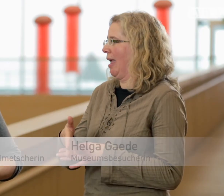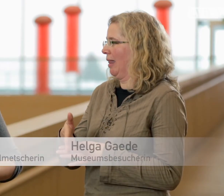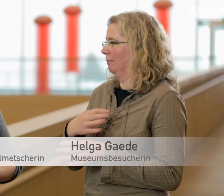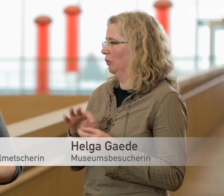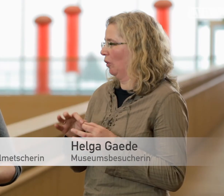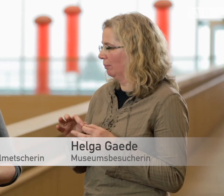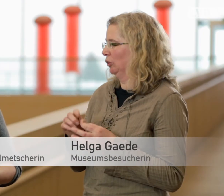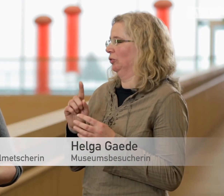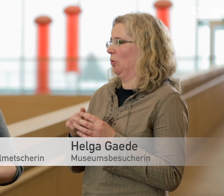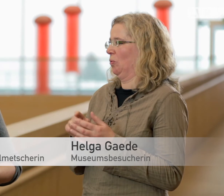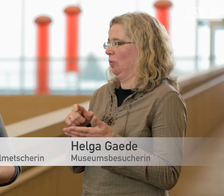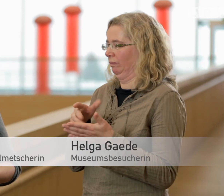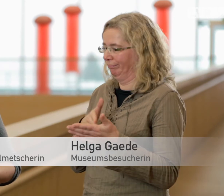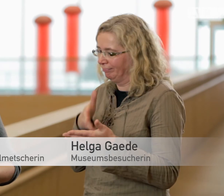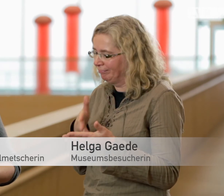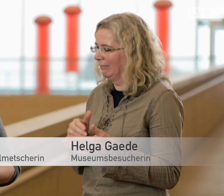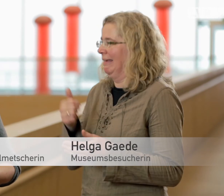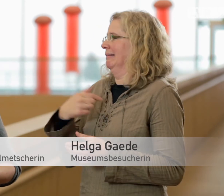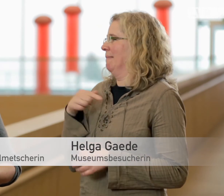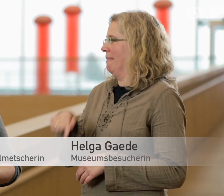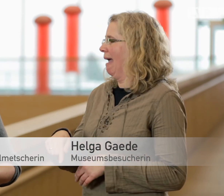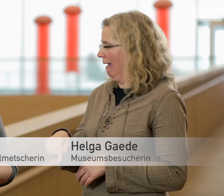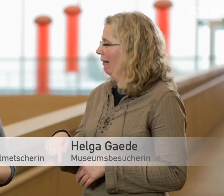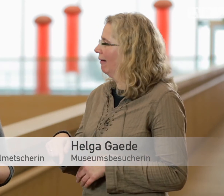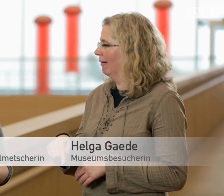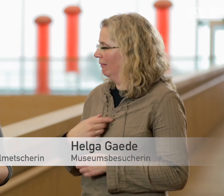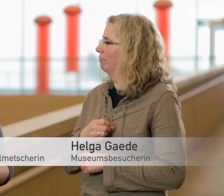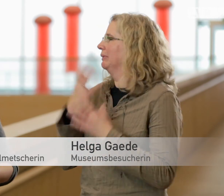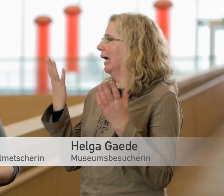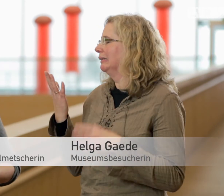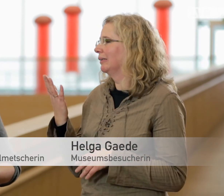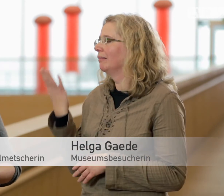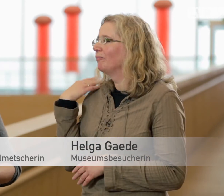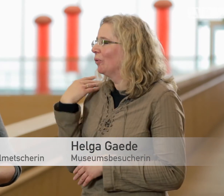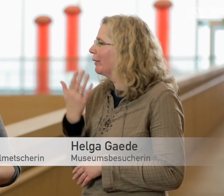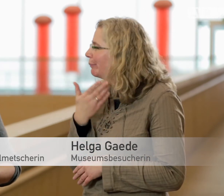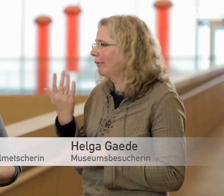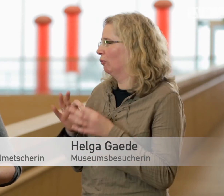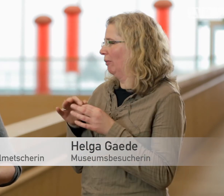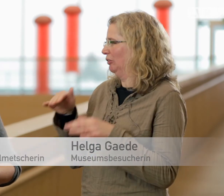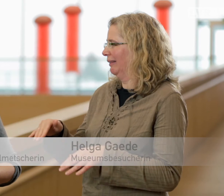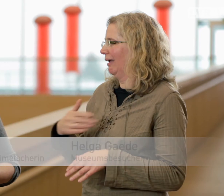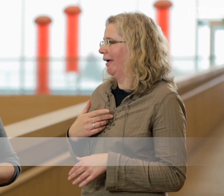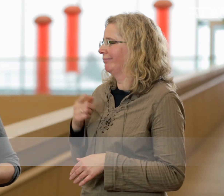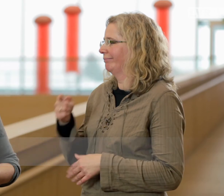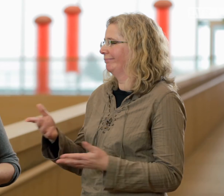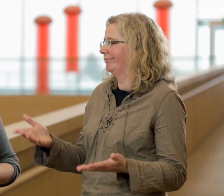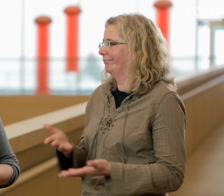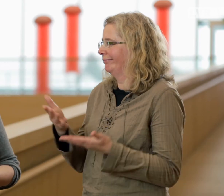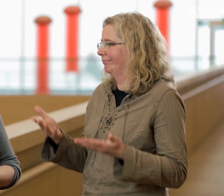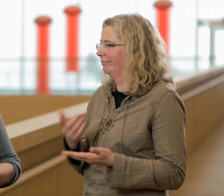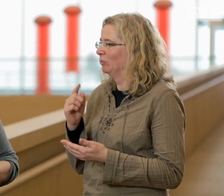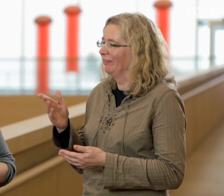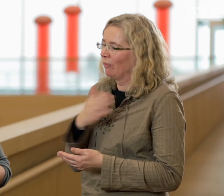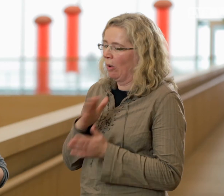Also für mich war es heute das erste Mal eine Führung mit Dolmetscher oder mit diesem Multimedia-Guide. Und ich muss sagen, ich war wirklich begeistert. Es war ja früher